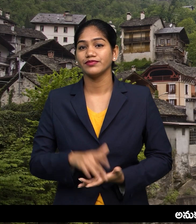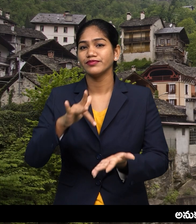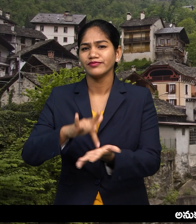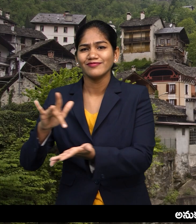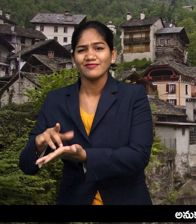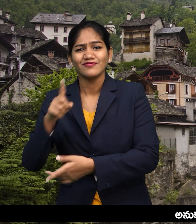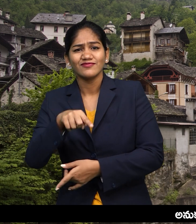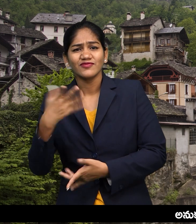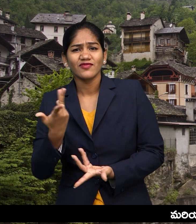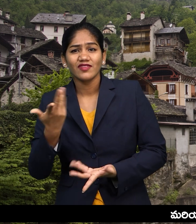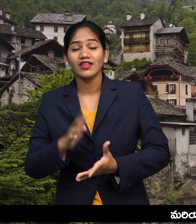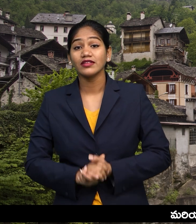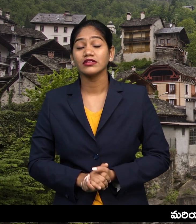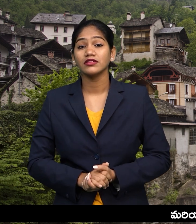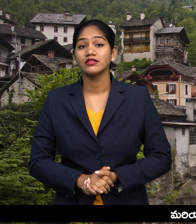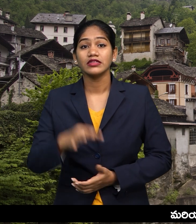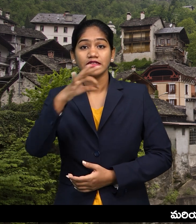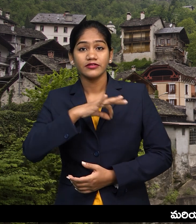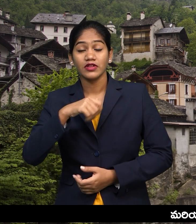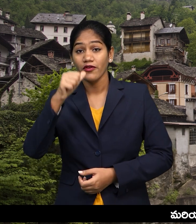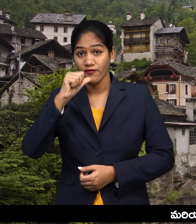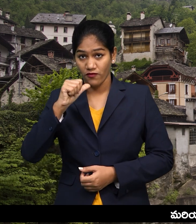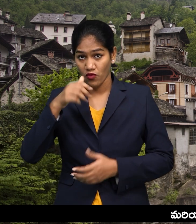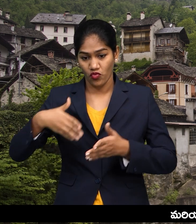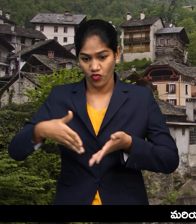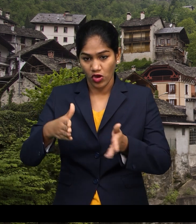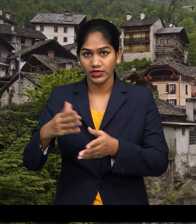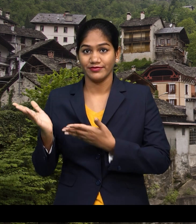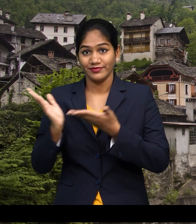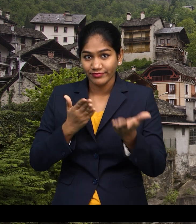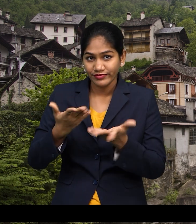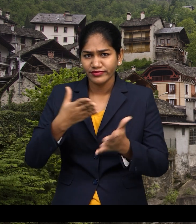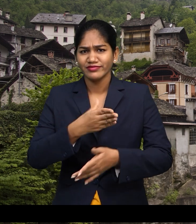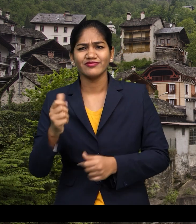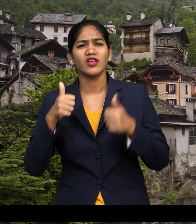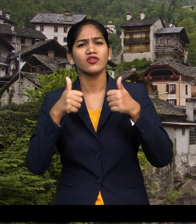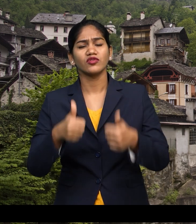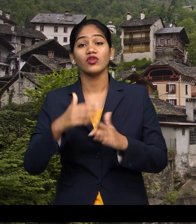అనుకూలమైన నీటి సరఫరా మరియు దండయాత్రల నుండి మంచి రక్షణ